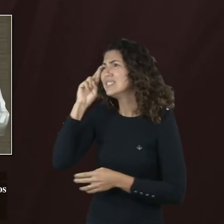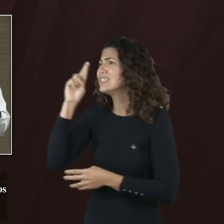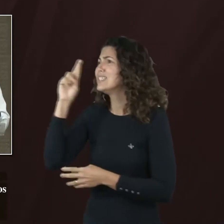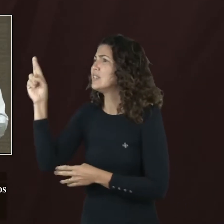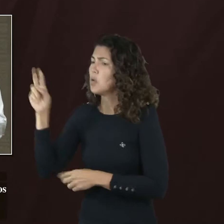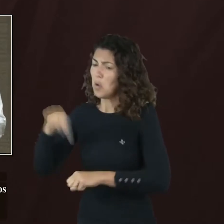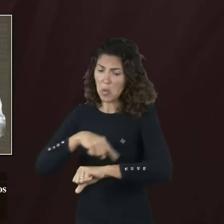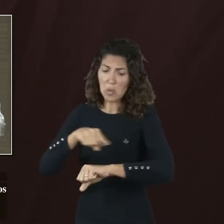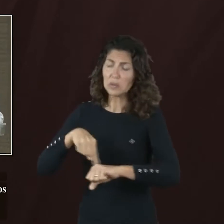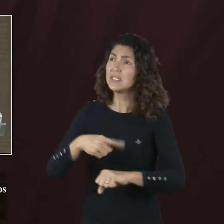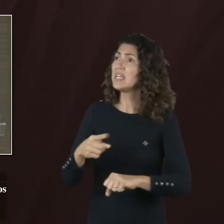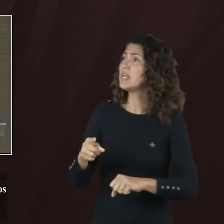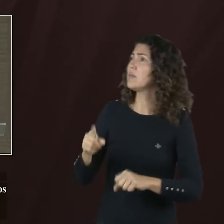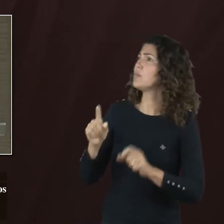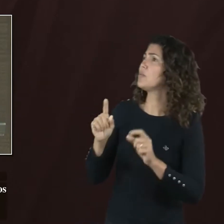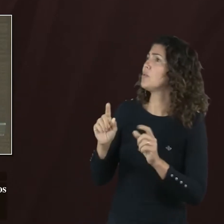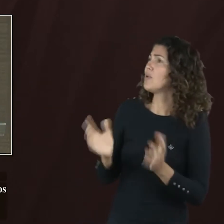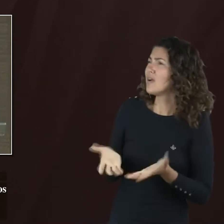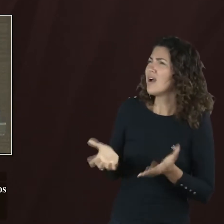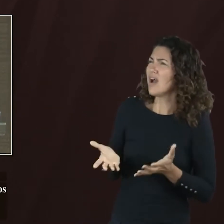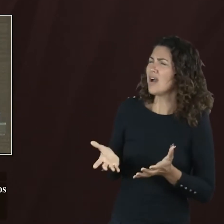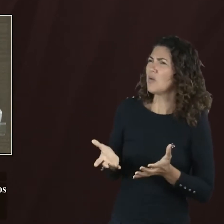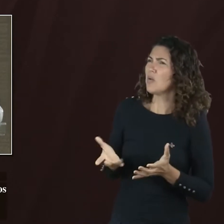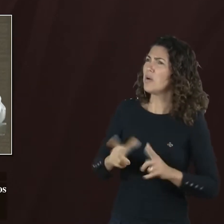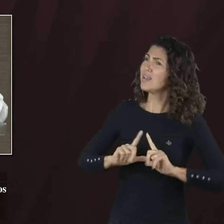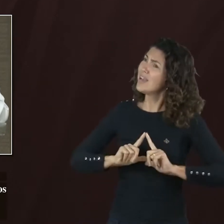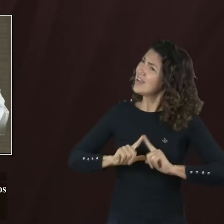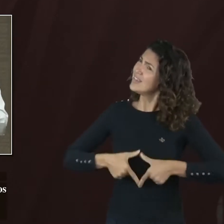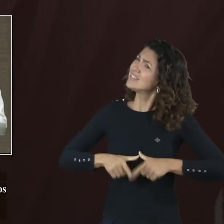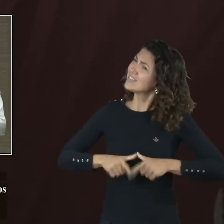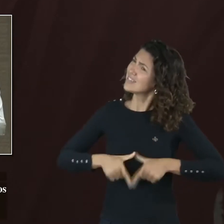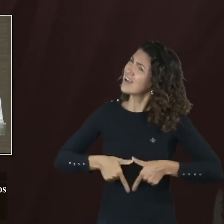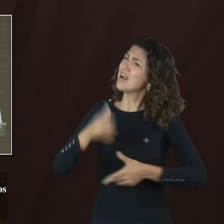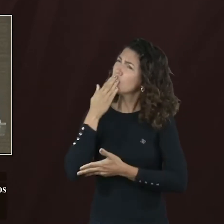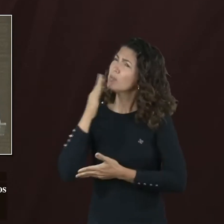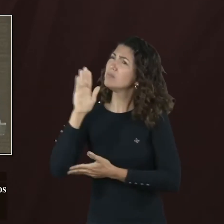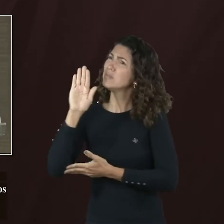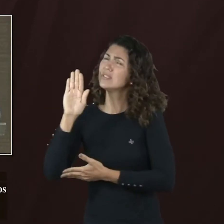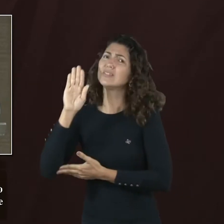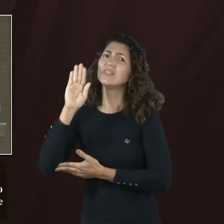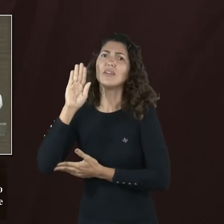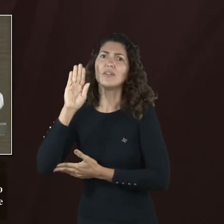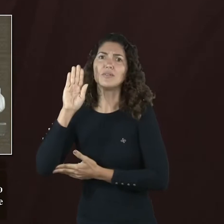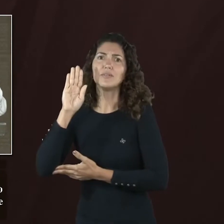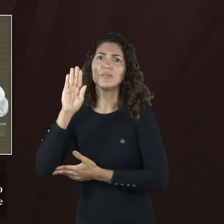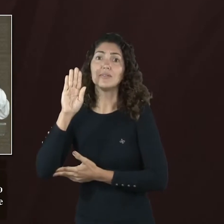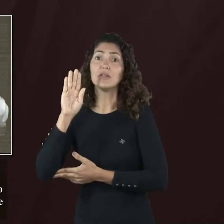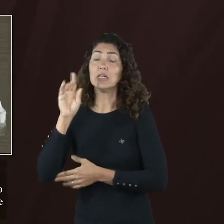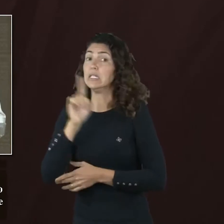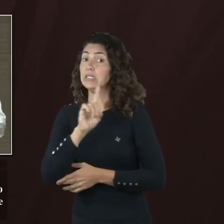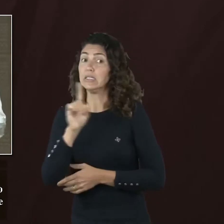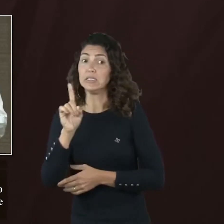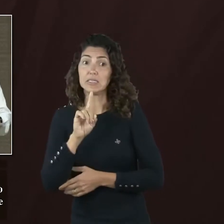tempos ou épocas que o Pai reservou pela sua exclusiva autoridade, mas